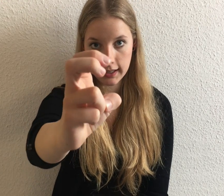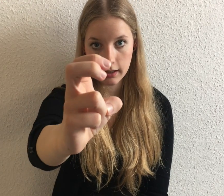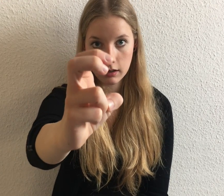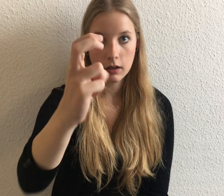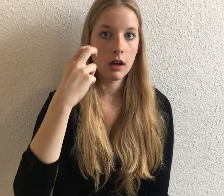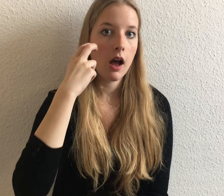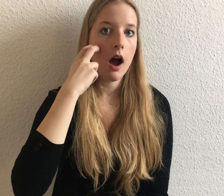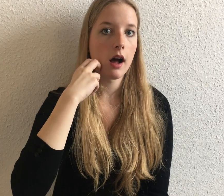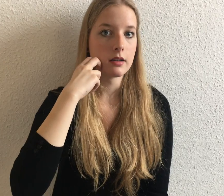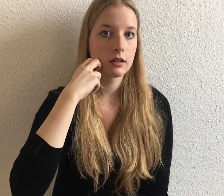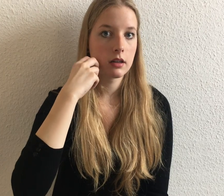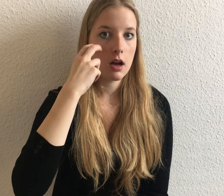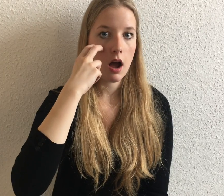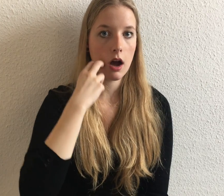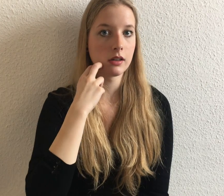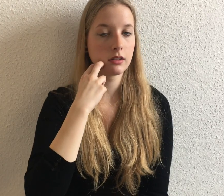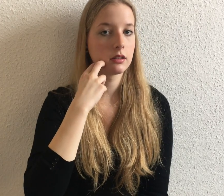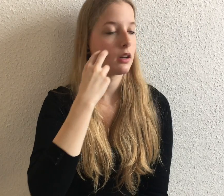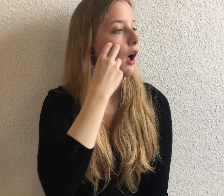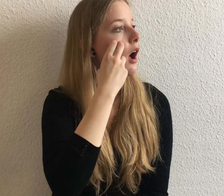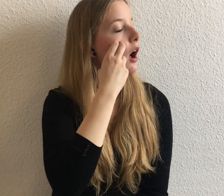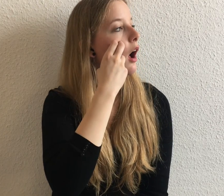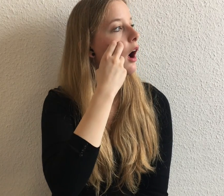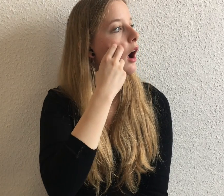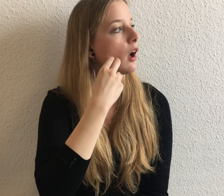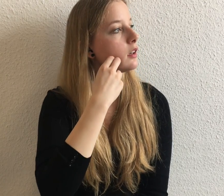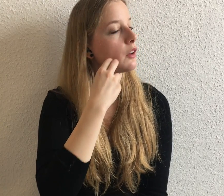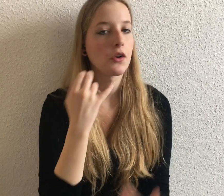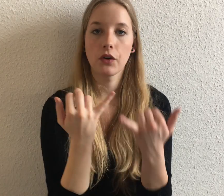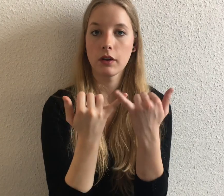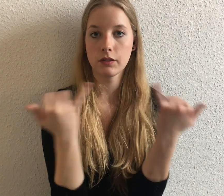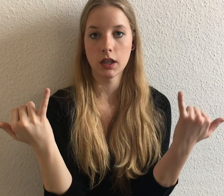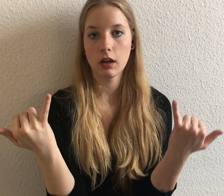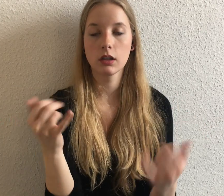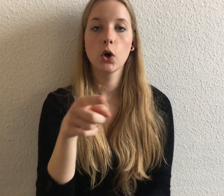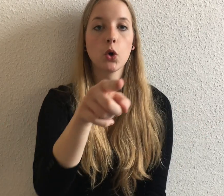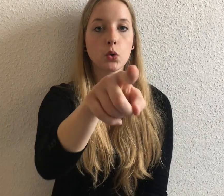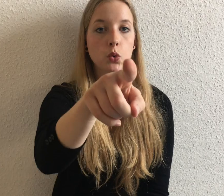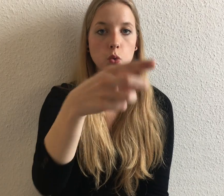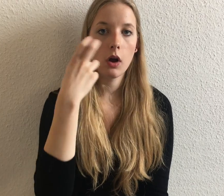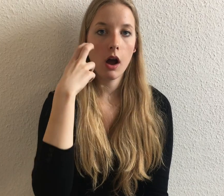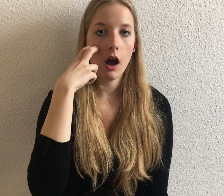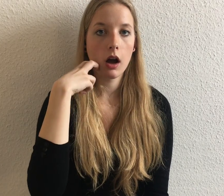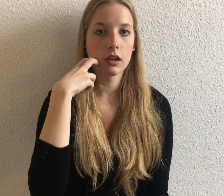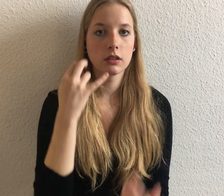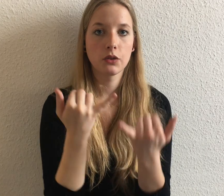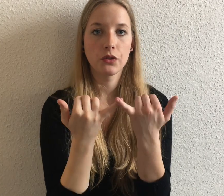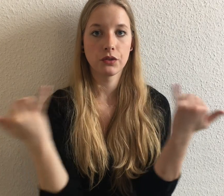Knick. Alt, alt, alt, B. Du, alt, B.